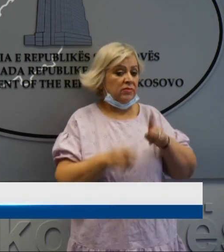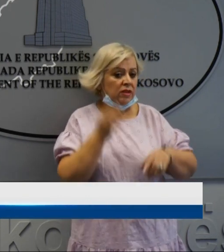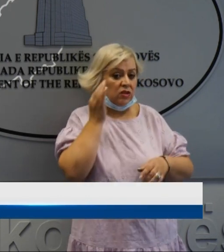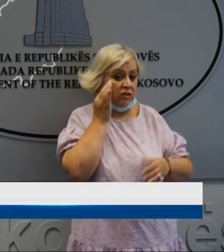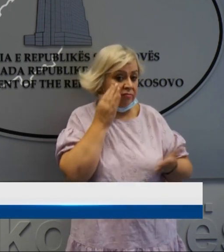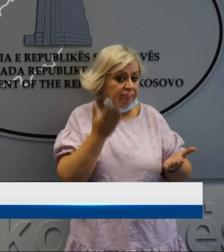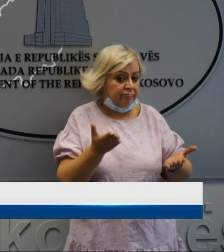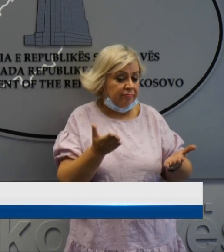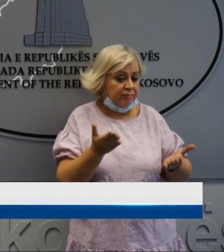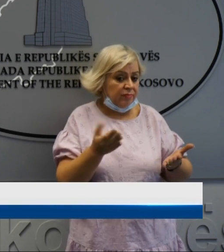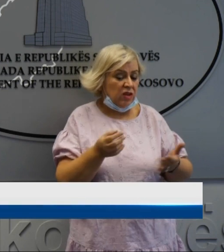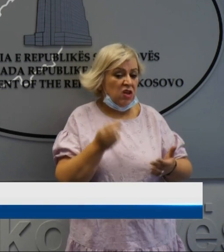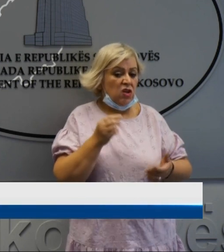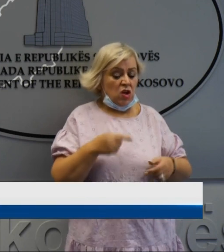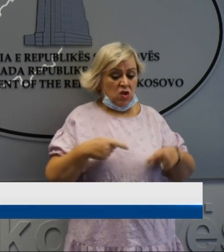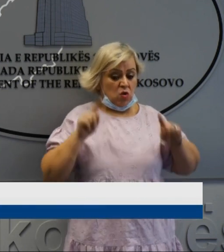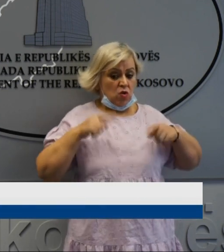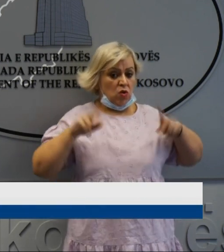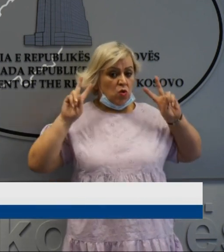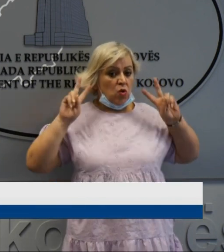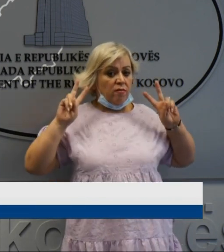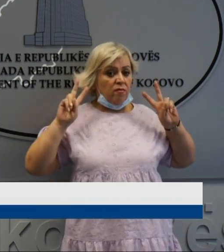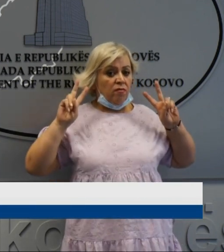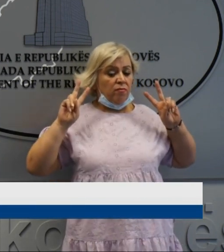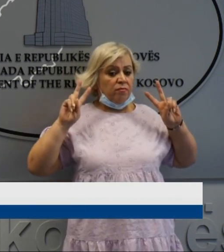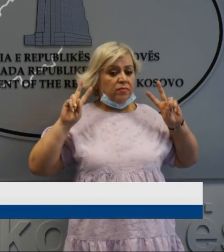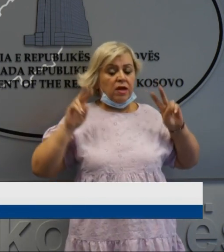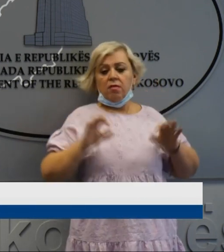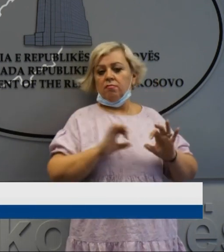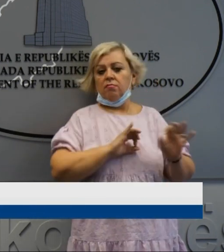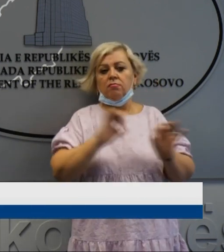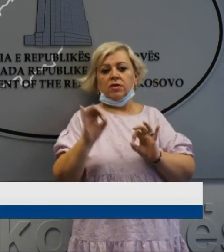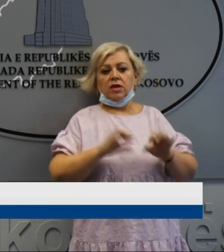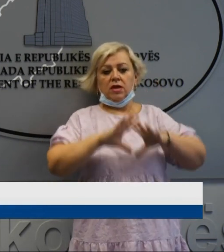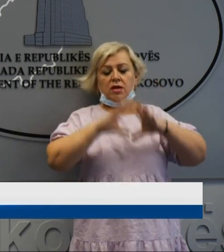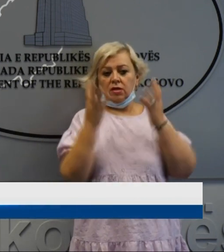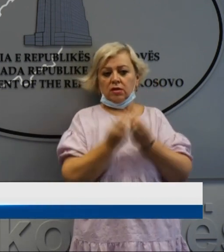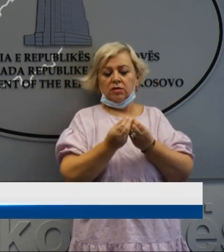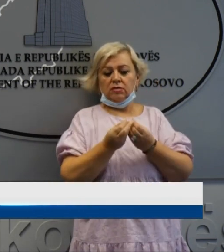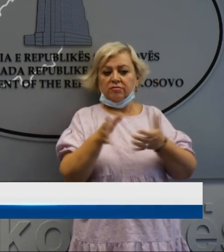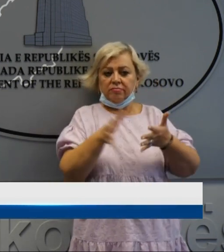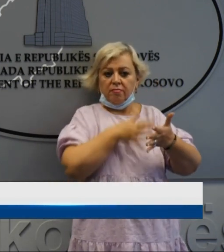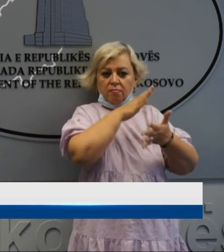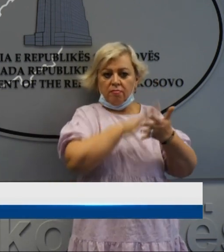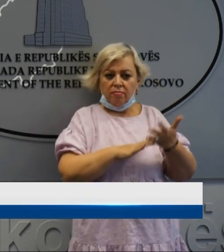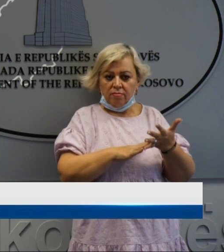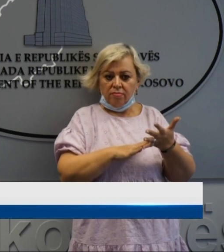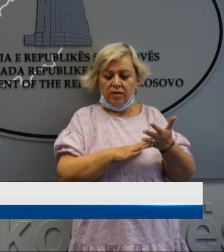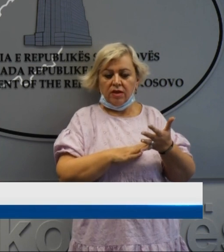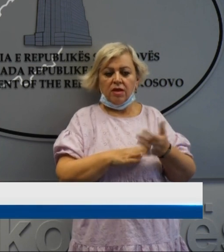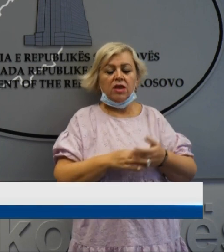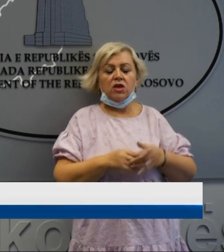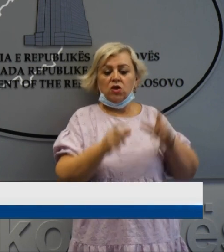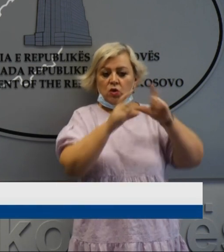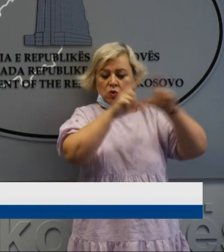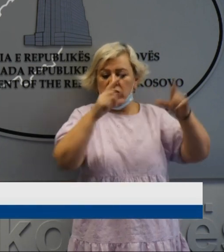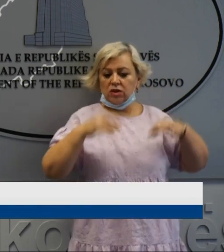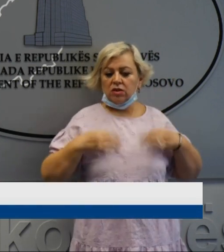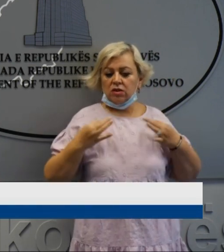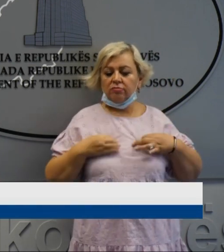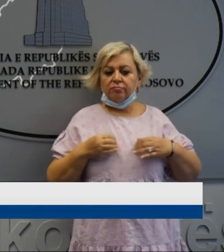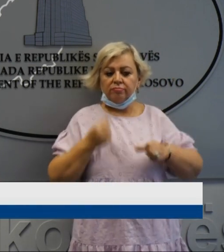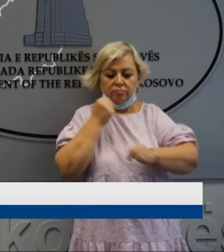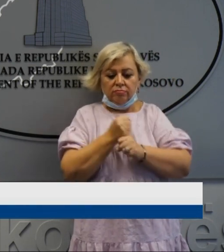në mos them një ose dy javë, ku janë duke u përgatitur të gjitha skenaret. Natyrisht SHSKUK-ja është